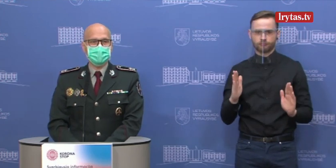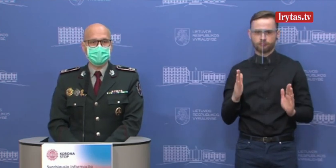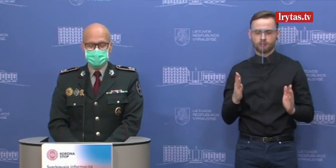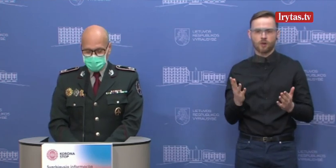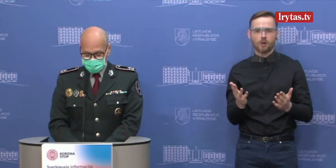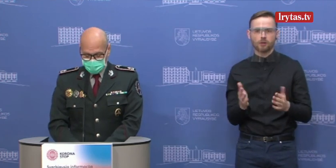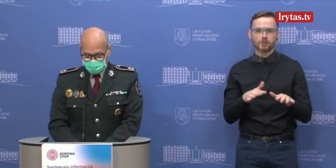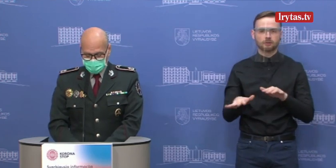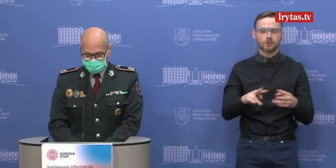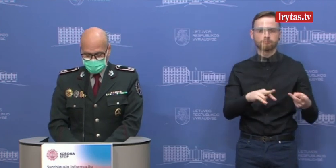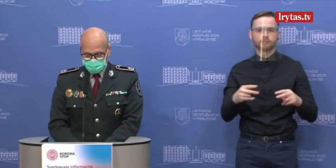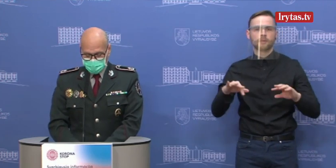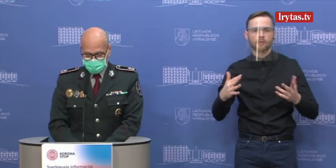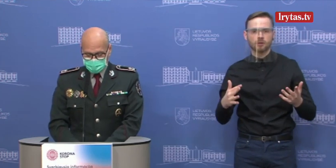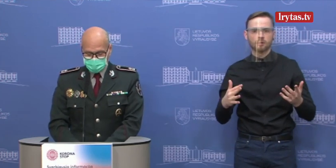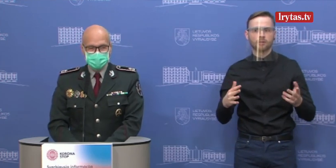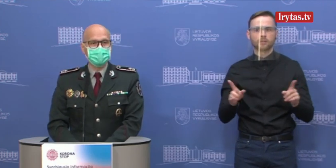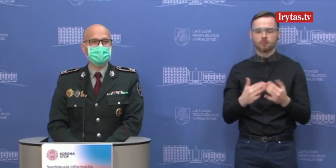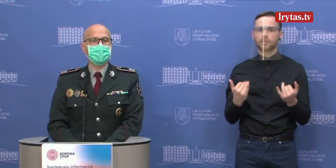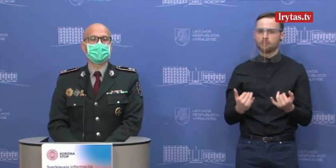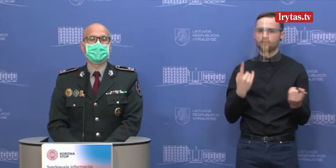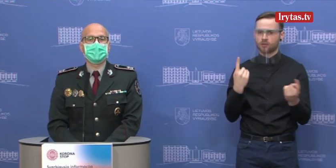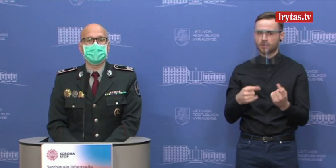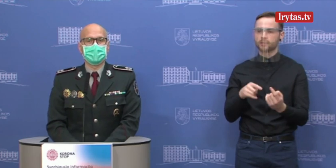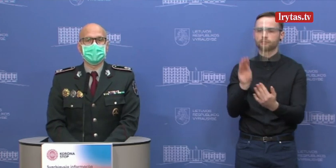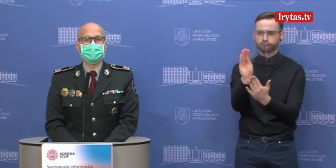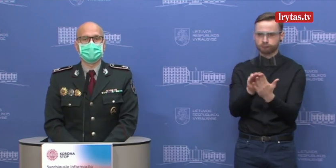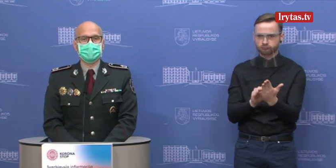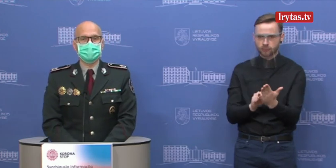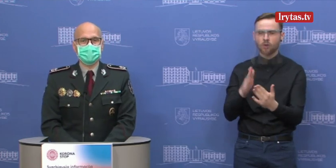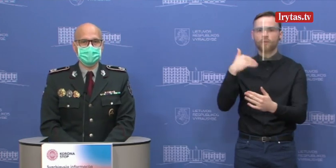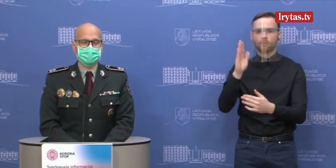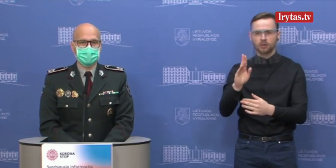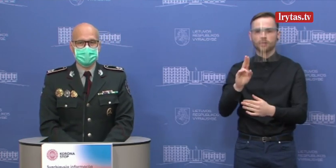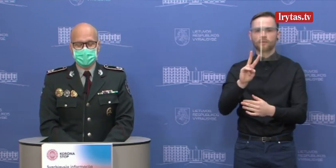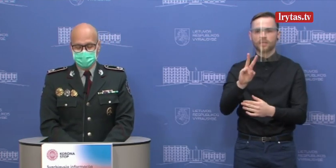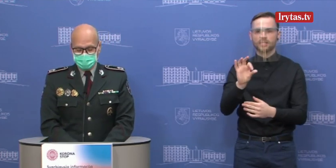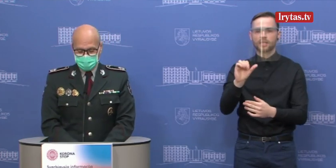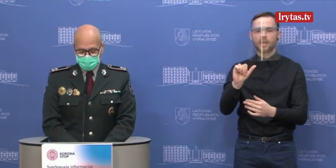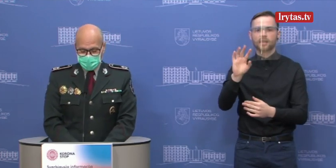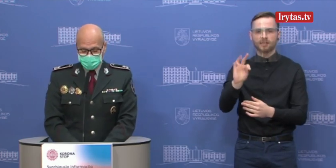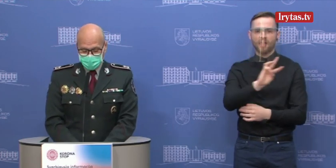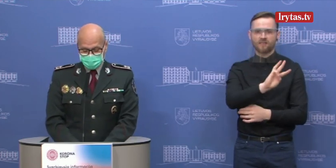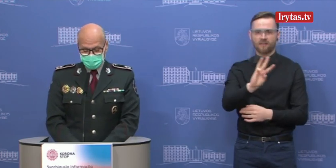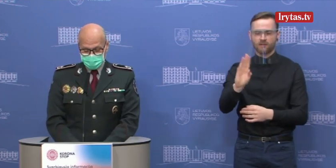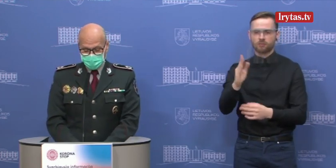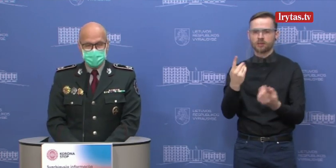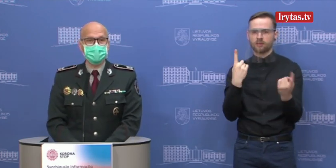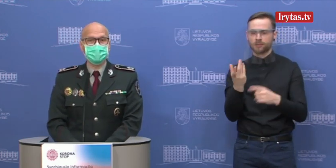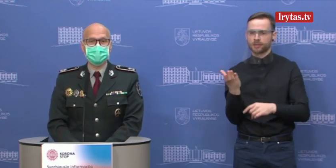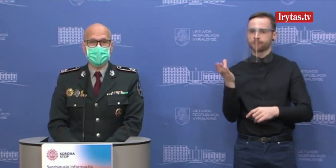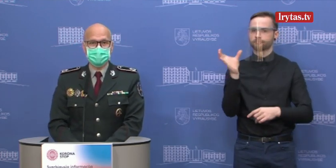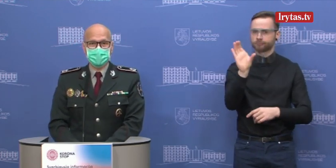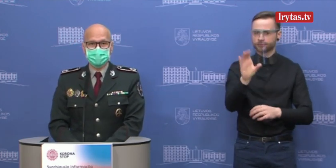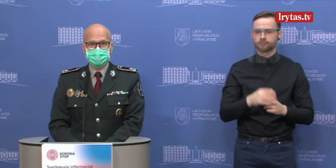Situaciją mes tikrai stebėsime ir ta informacija bus talpinama Valstybės sienos apsaugos tarnybos tinklalapyje. Nu, šiek